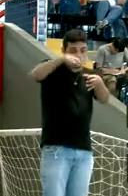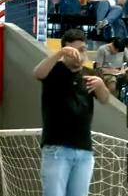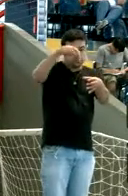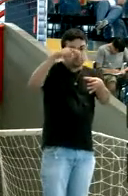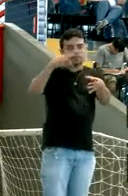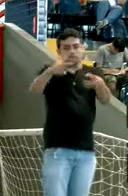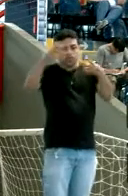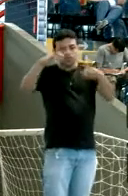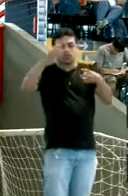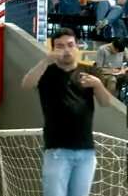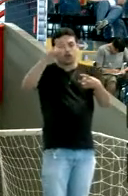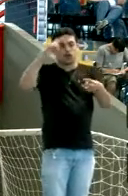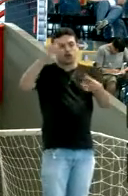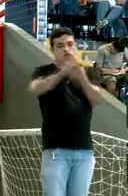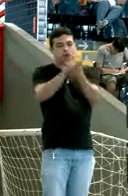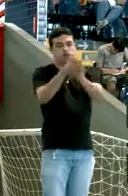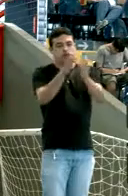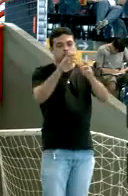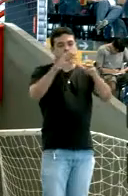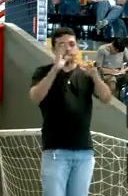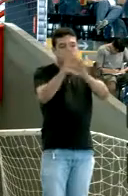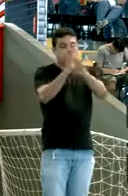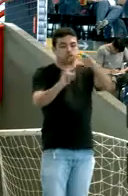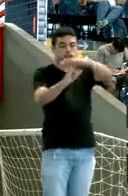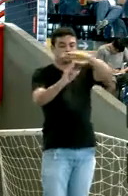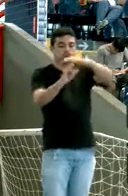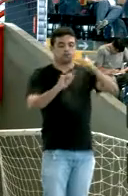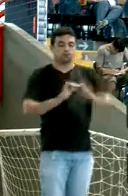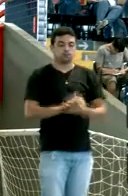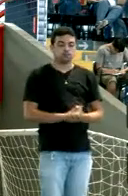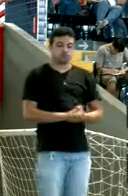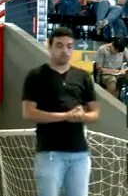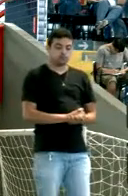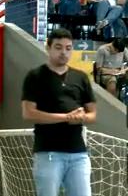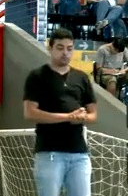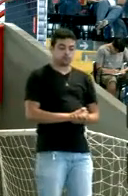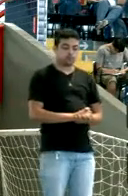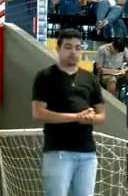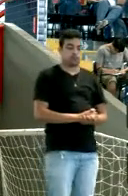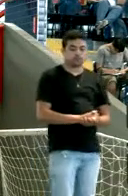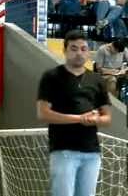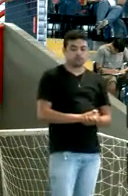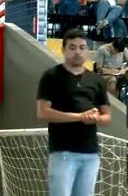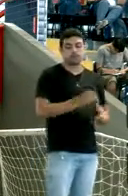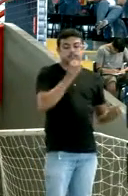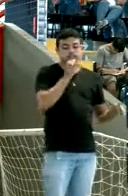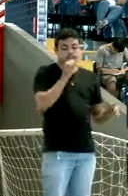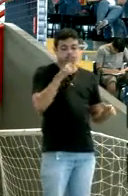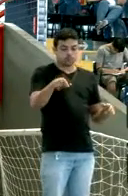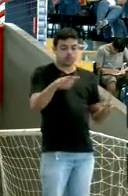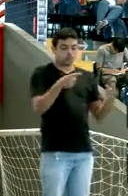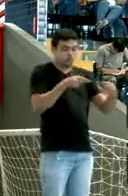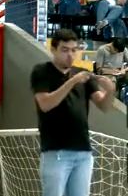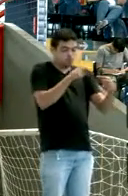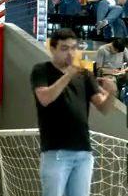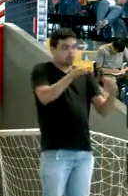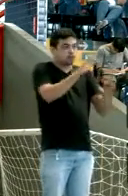considera. Então é a arte como instituição. Por exemplo, ou institucional. Isso aqui pode ser considerado